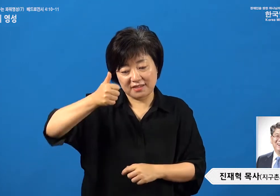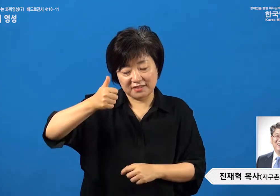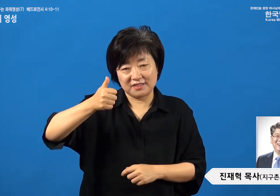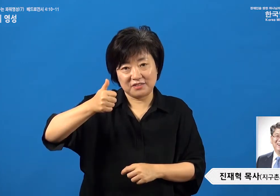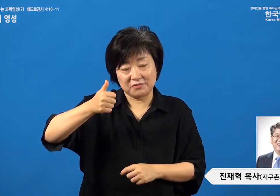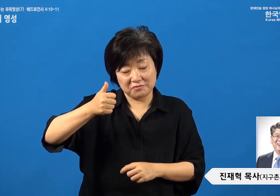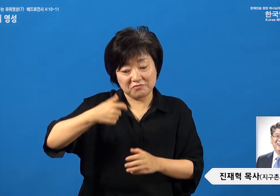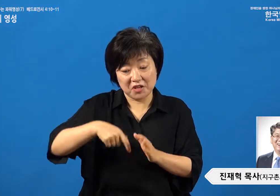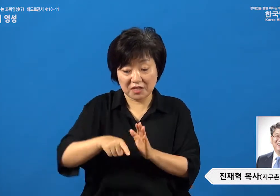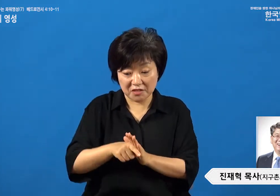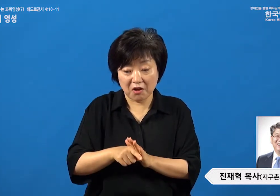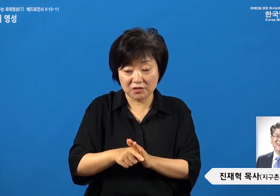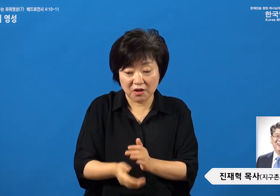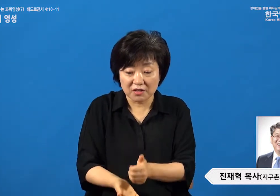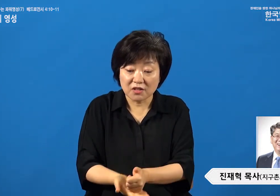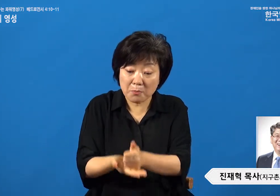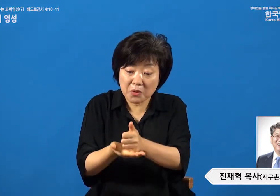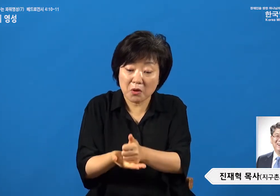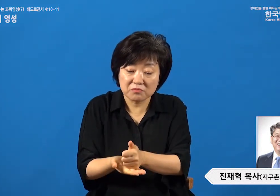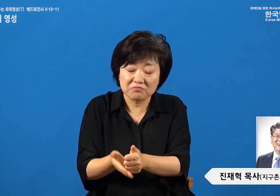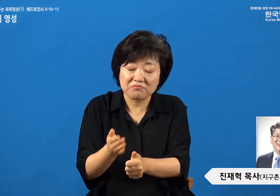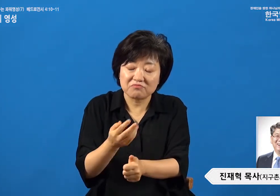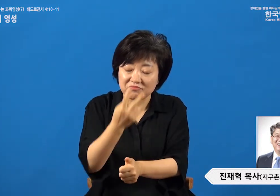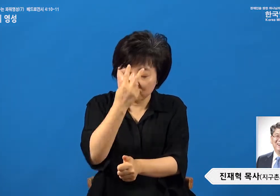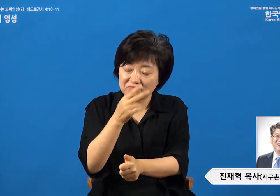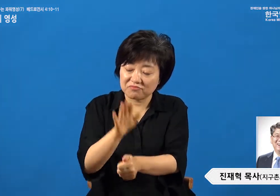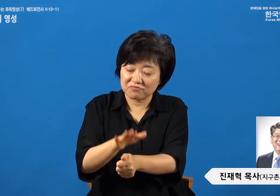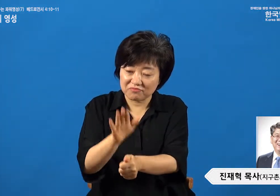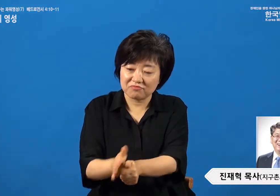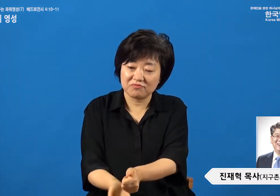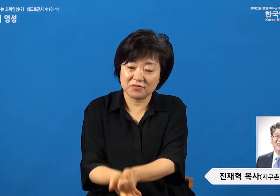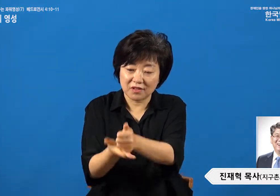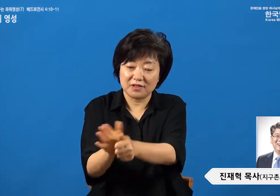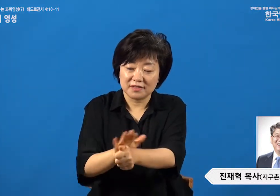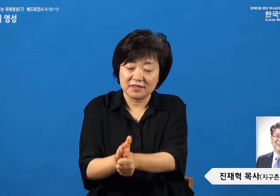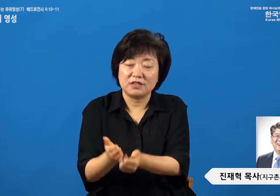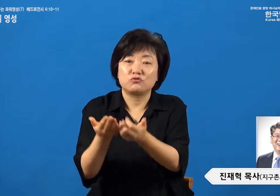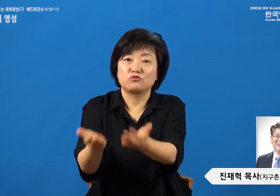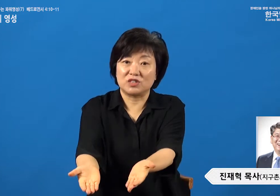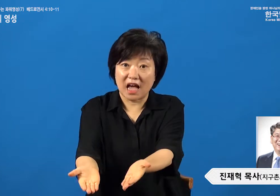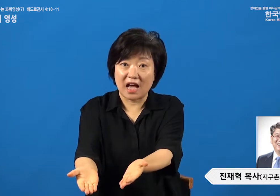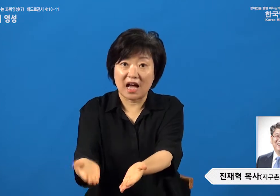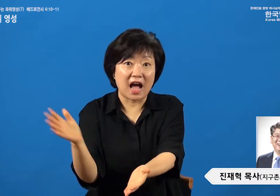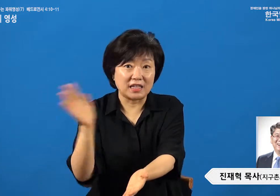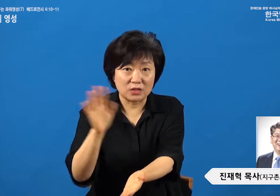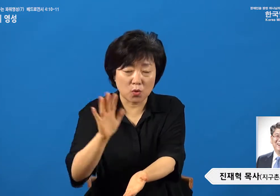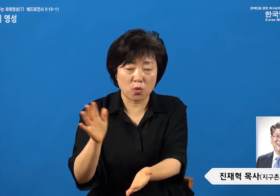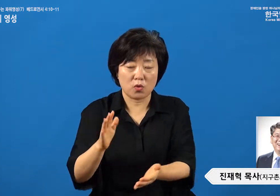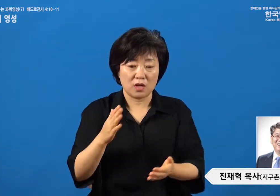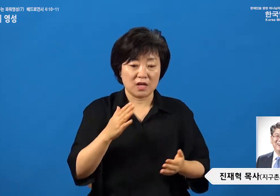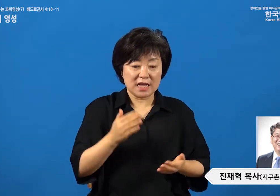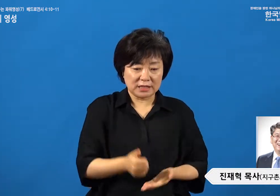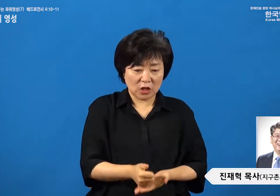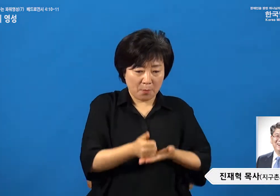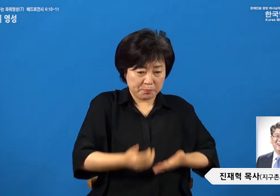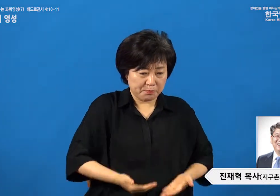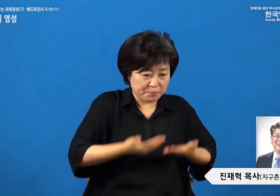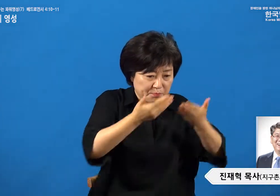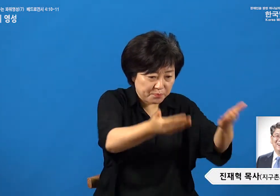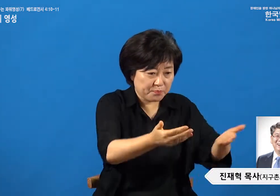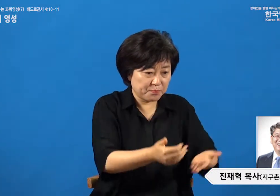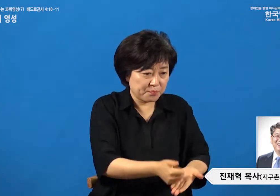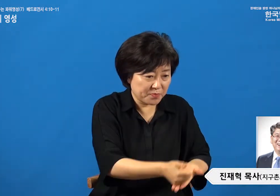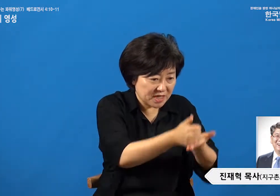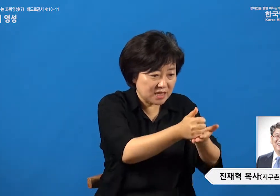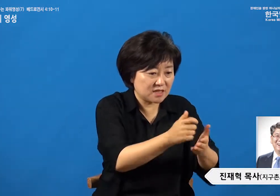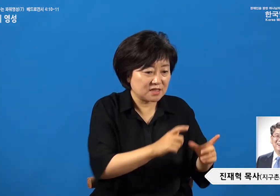것을 위해 섬김이 있어야지가 아니라 섬김이 우리 인생의 하나님의